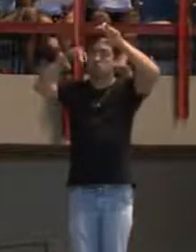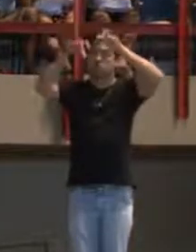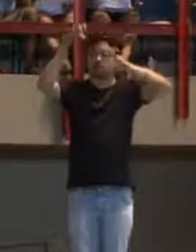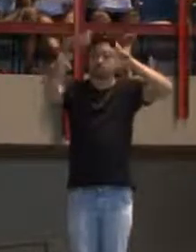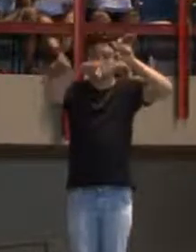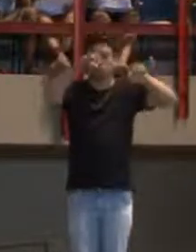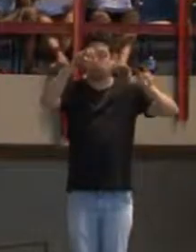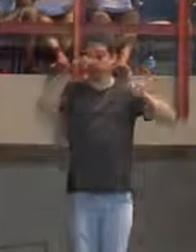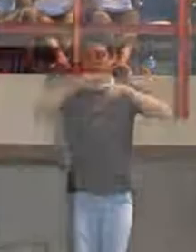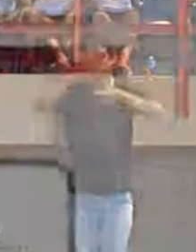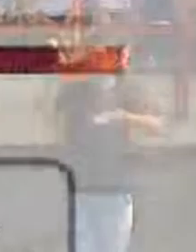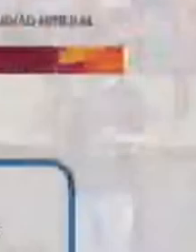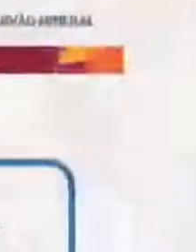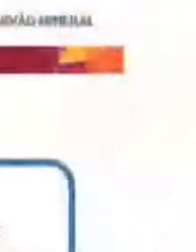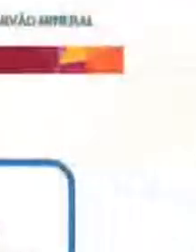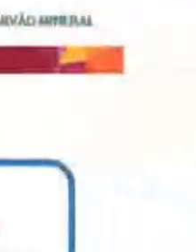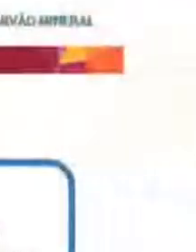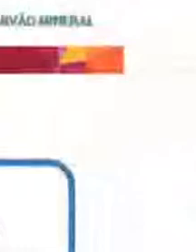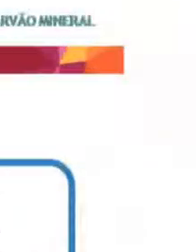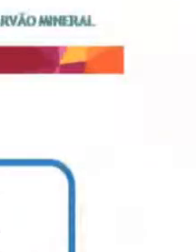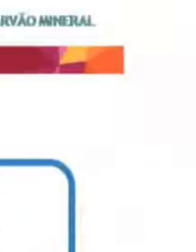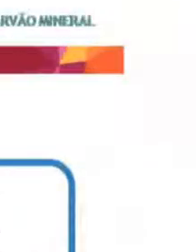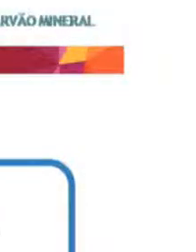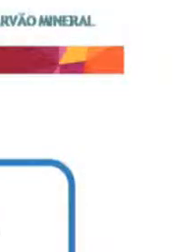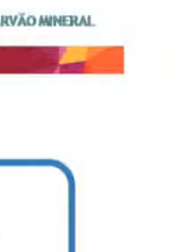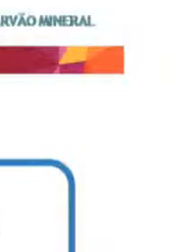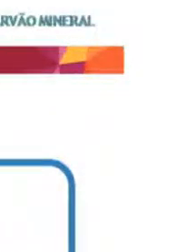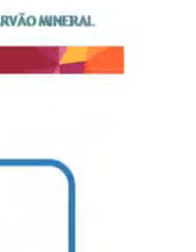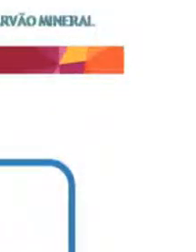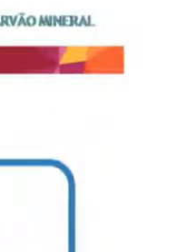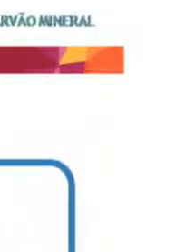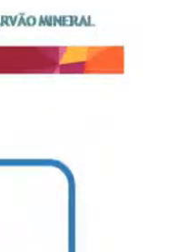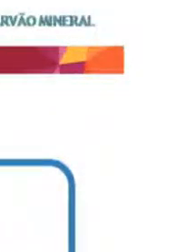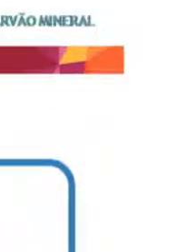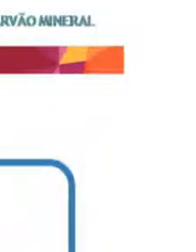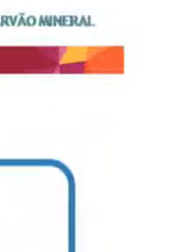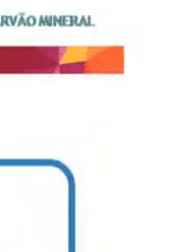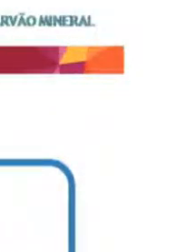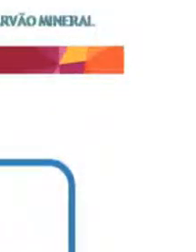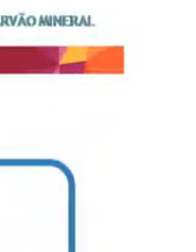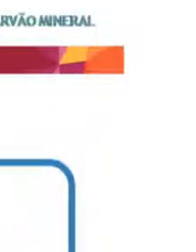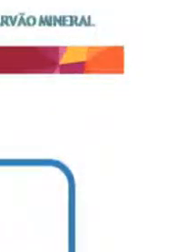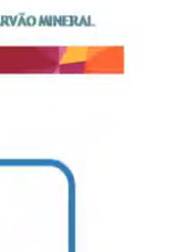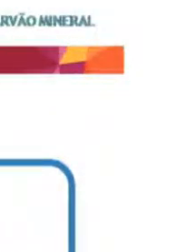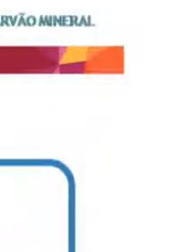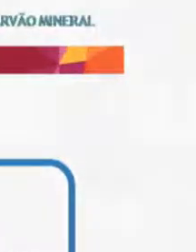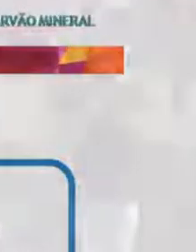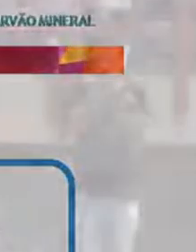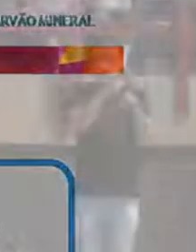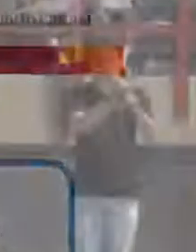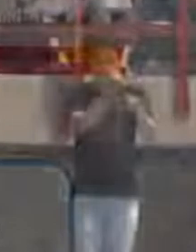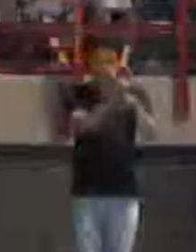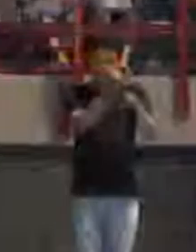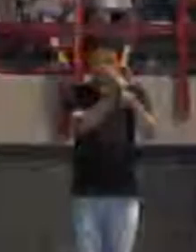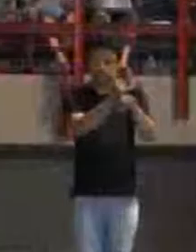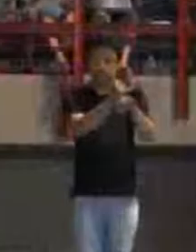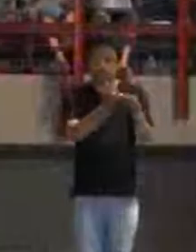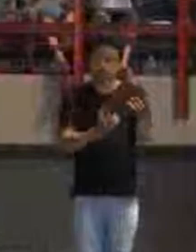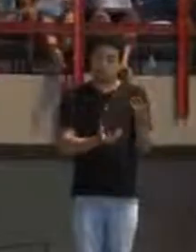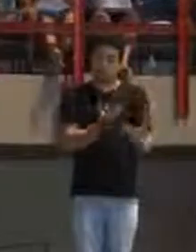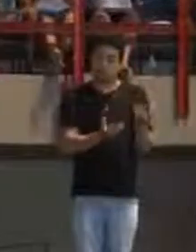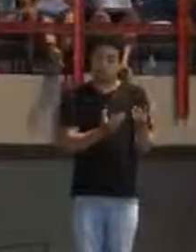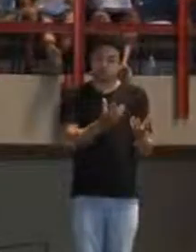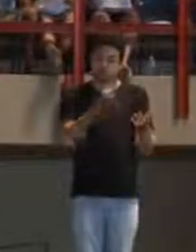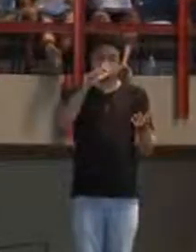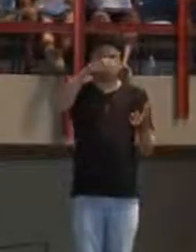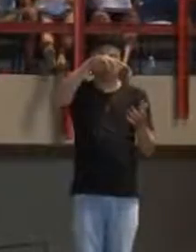ácida, tá? Uma das principais aplicações do carvão mineral, utilização na indústria siderúrgica. Eu já falei que